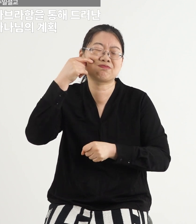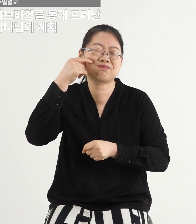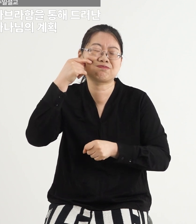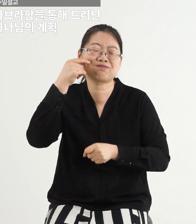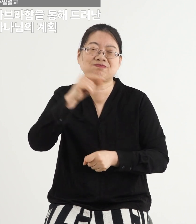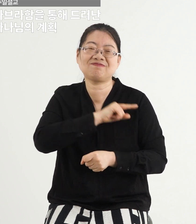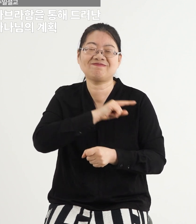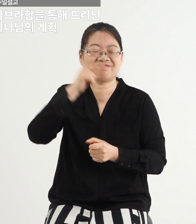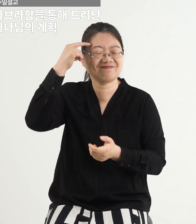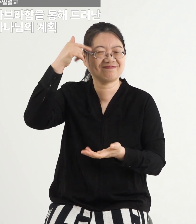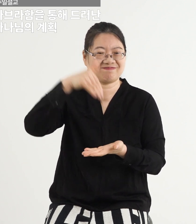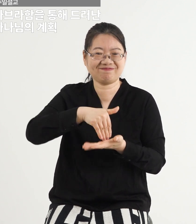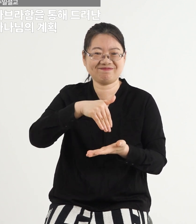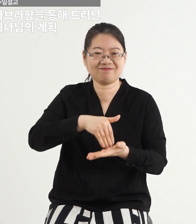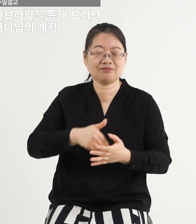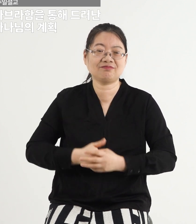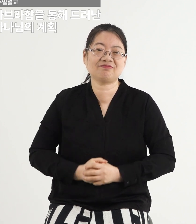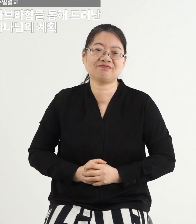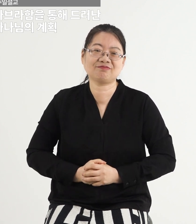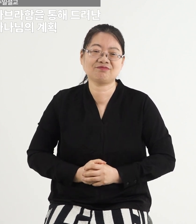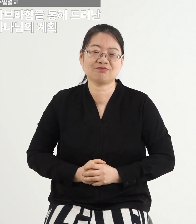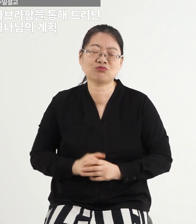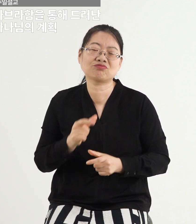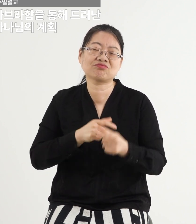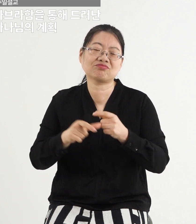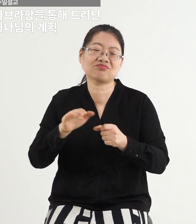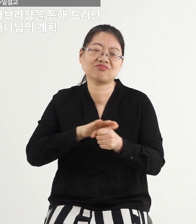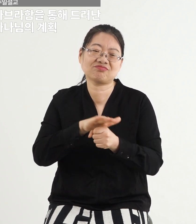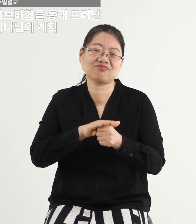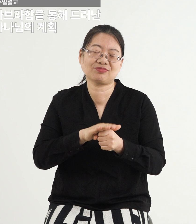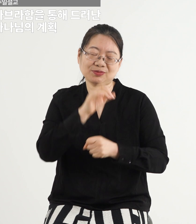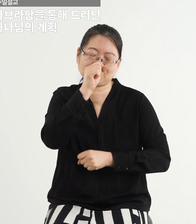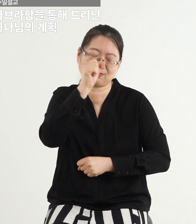가장 후회스럽다. 좀 더 사랑했을 걸.